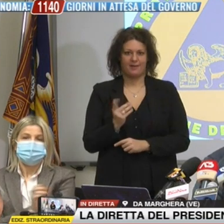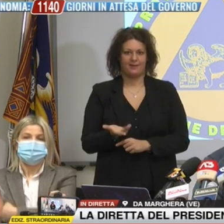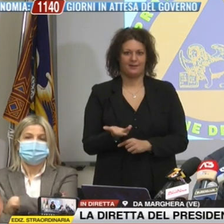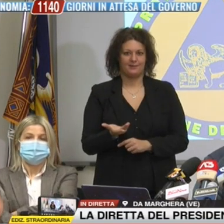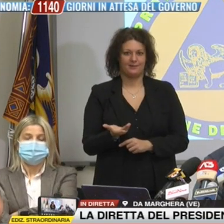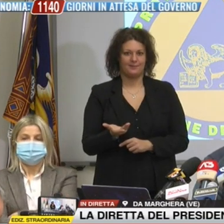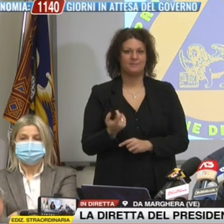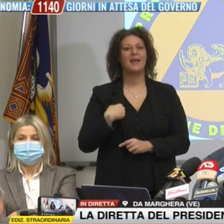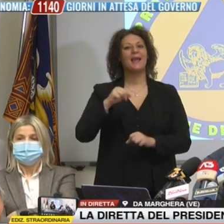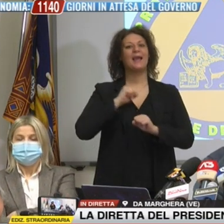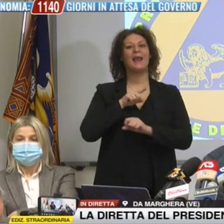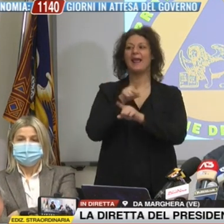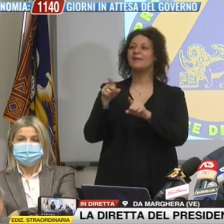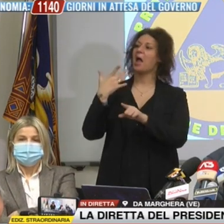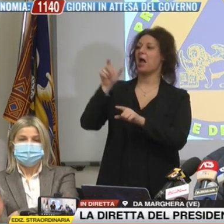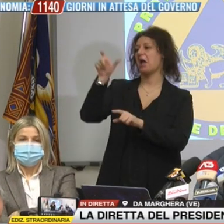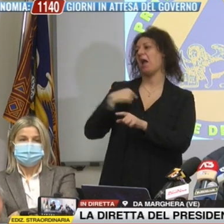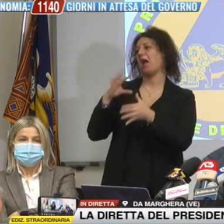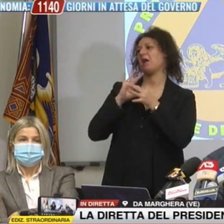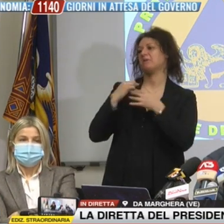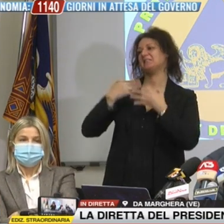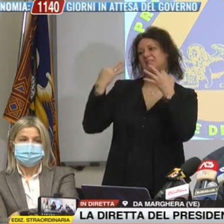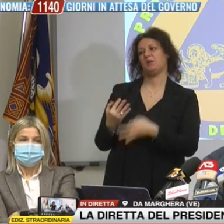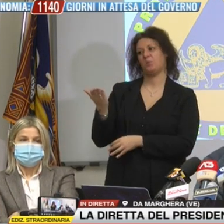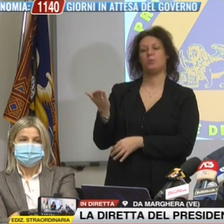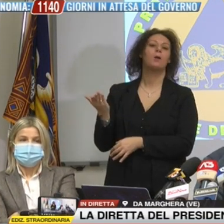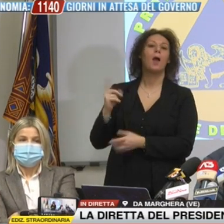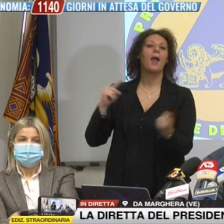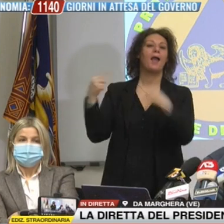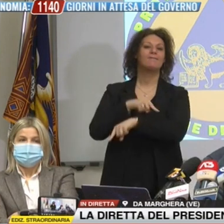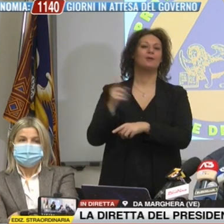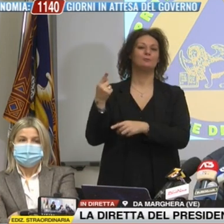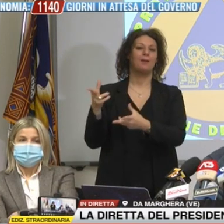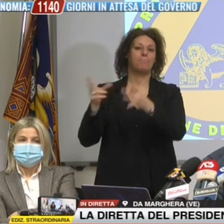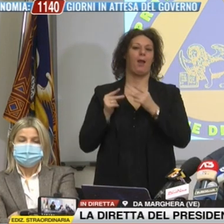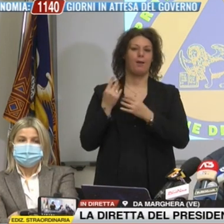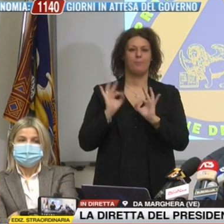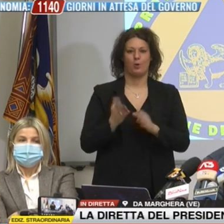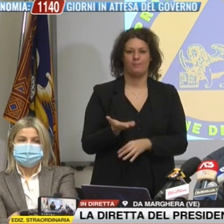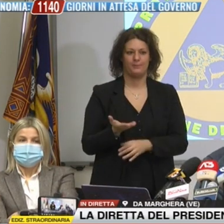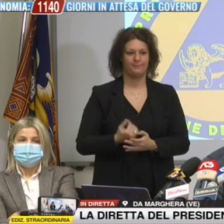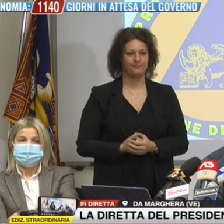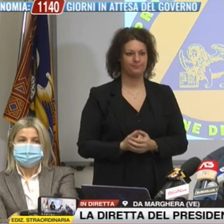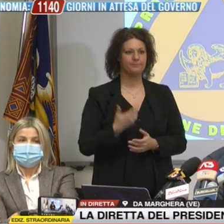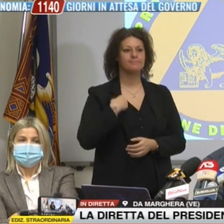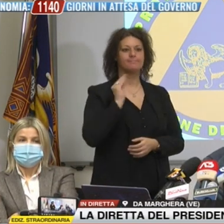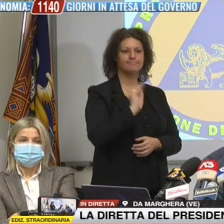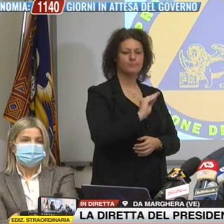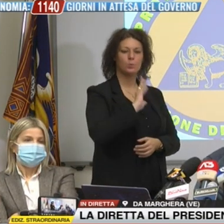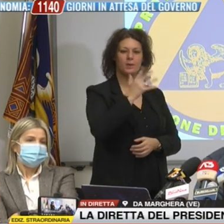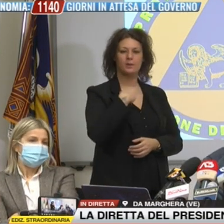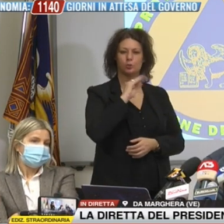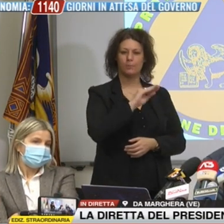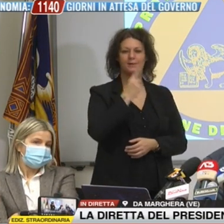sono invece la fonte del contagio. E un'altra cosa, le mascherine ora vanno di moda di tutto e di più,